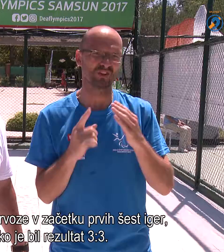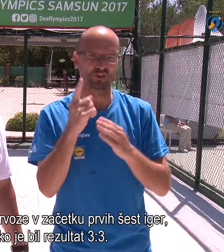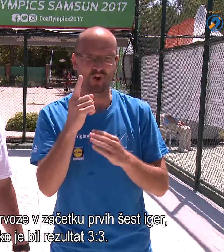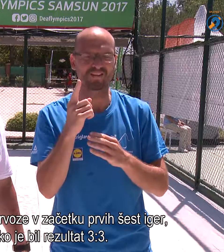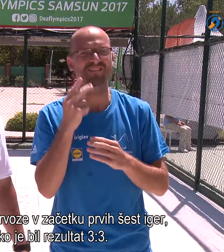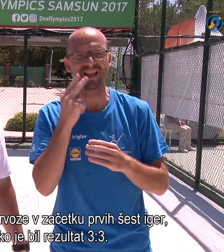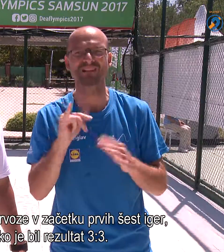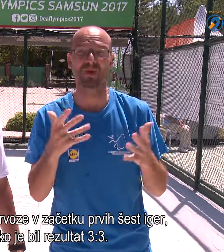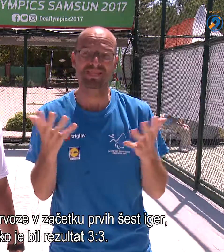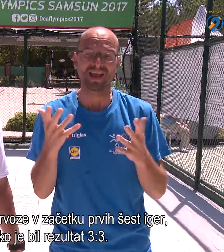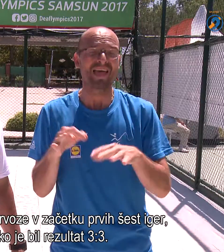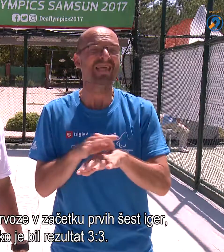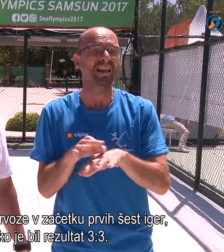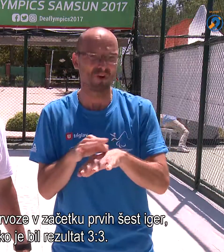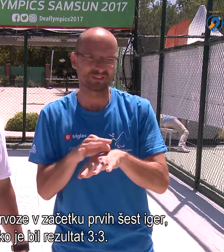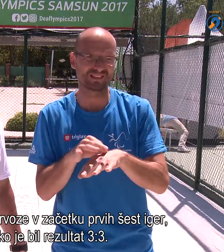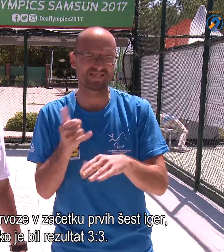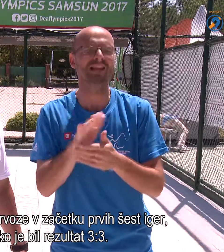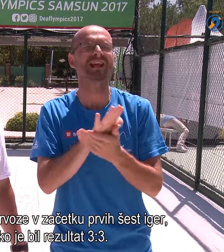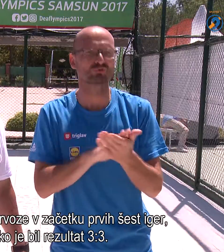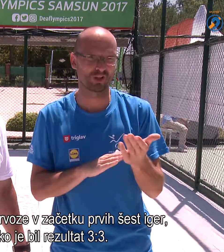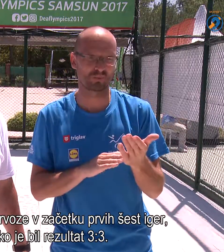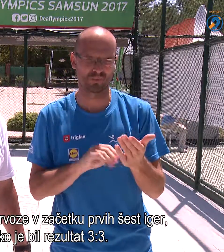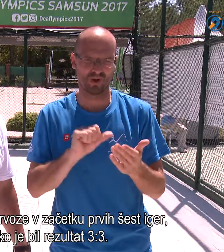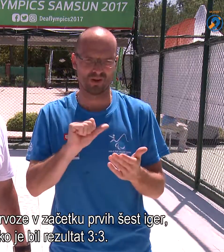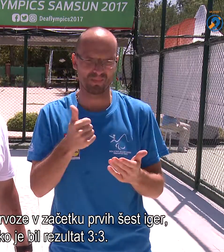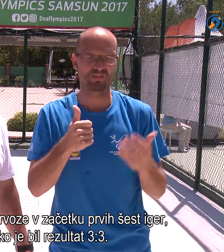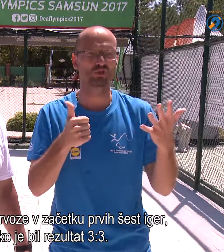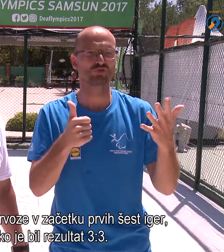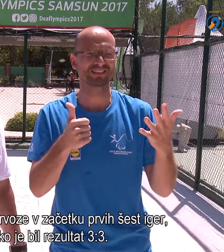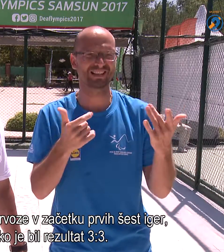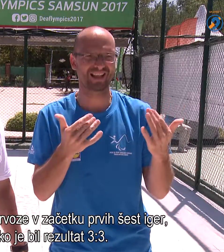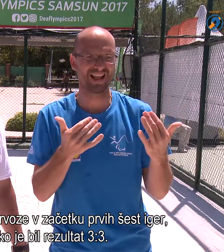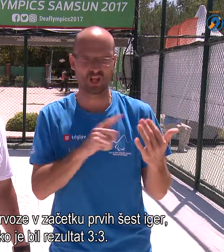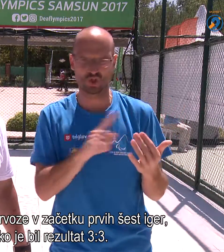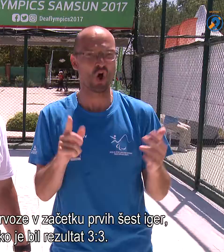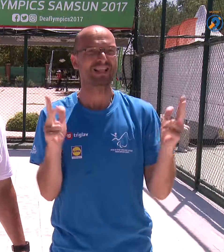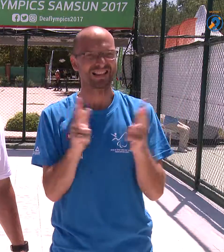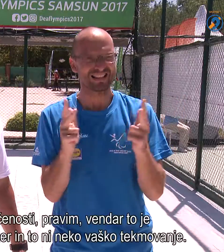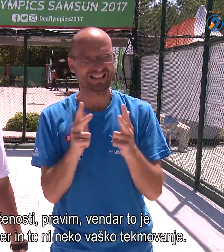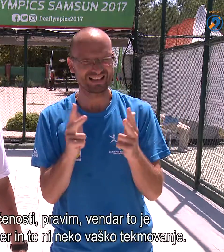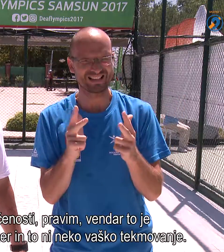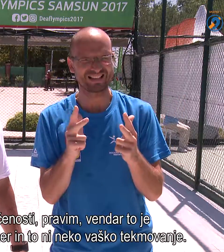nekaj nervoze na začetku prvih 6 iger, se pravi do rezultata 3:3 je bilo